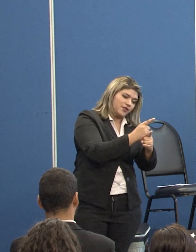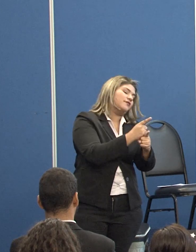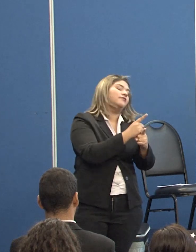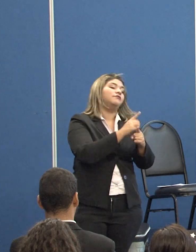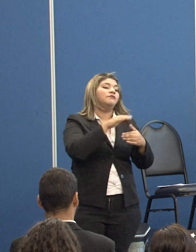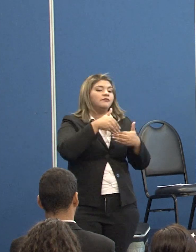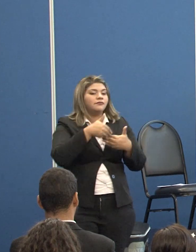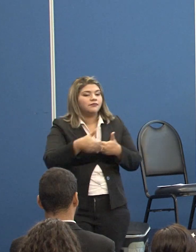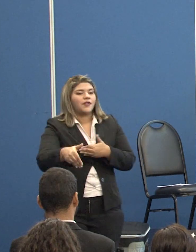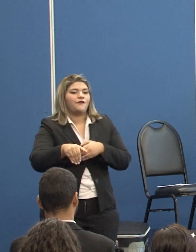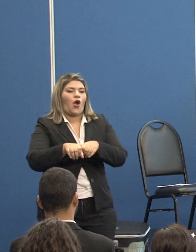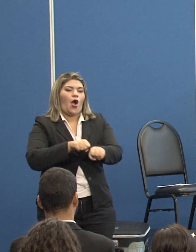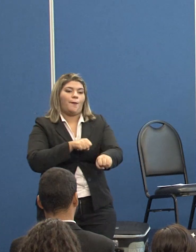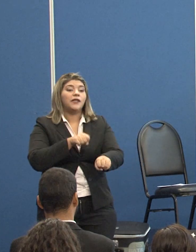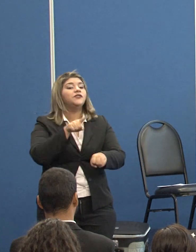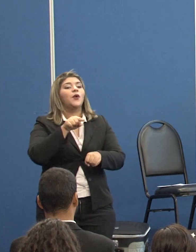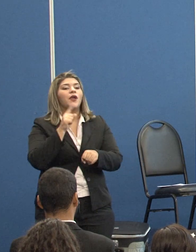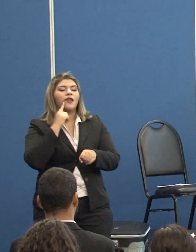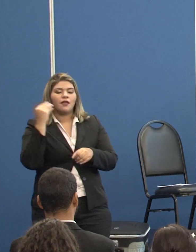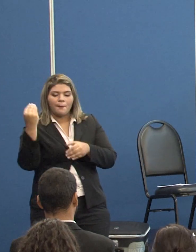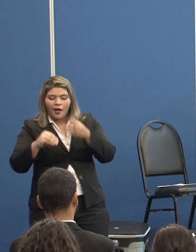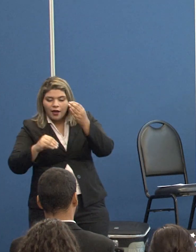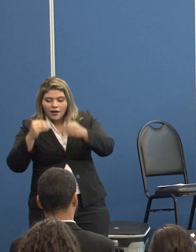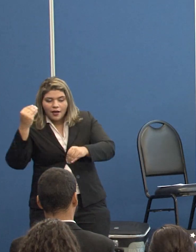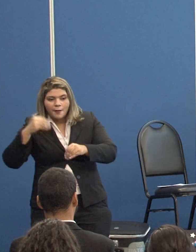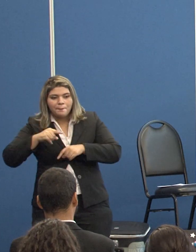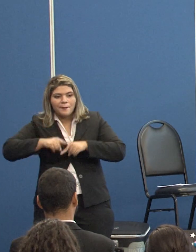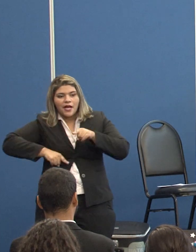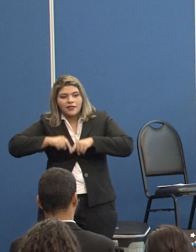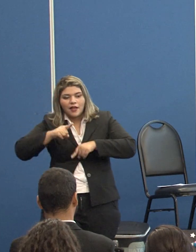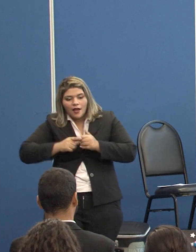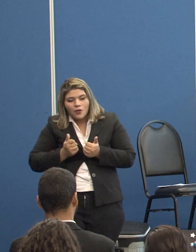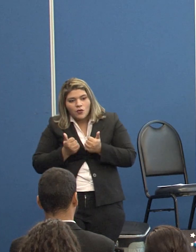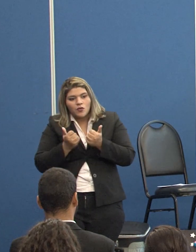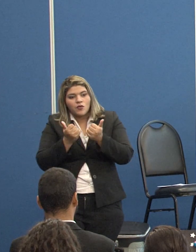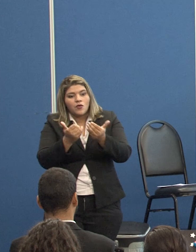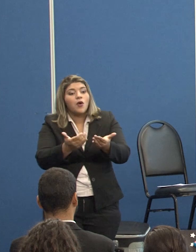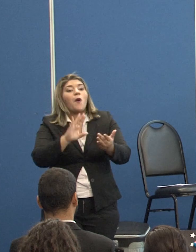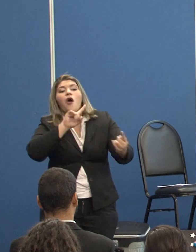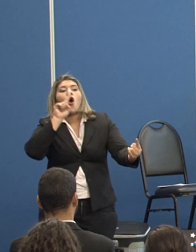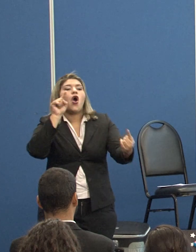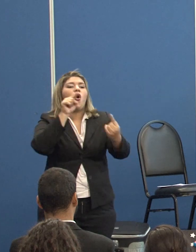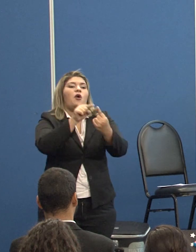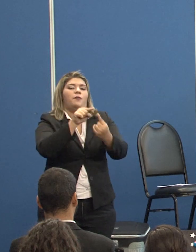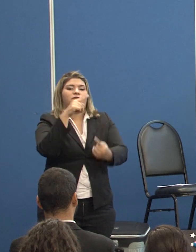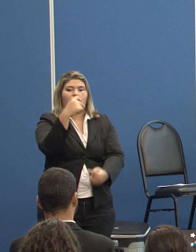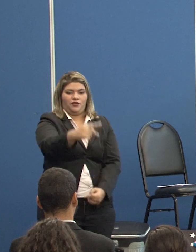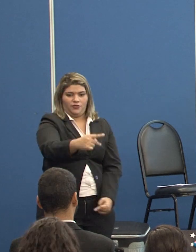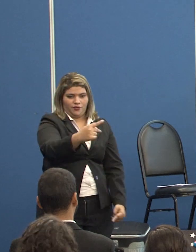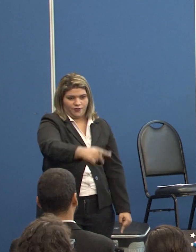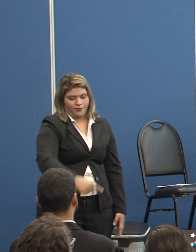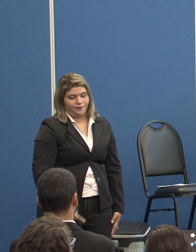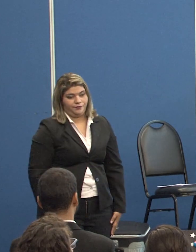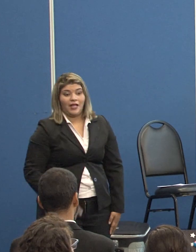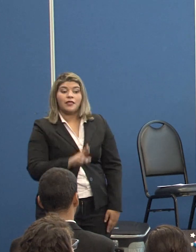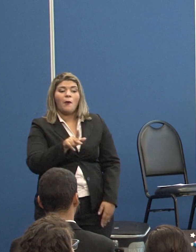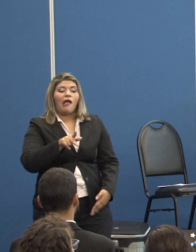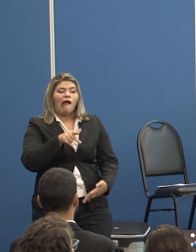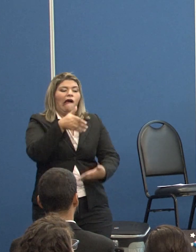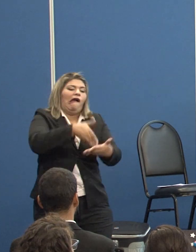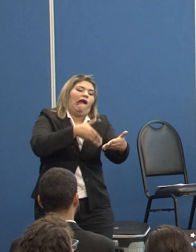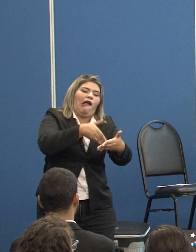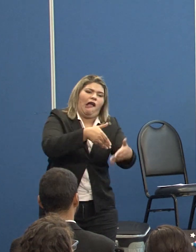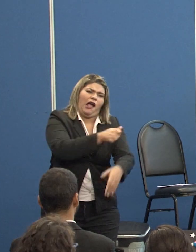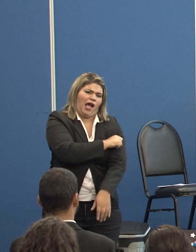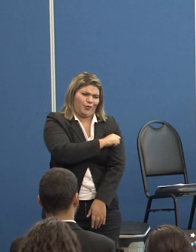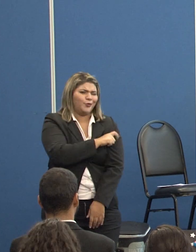unidade didática pensando onde queremos chegar. Né? Lógico que a gente não está aqui para limitar os nossos alunos, que eles podem